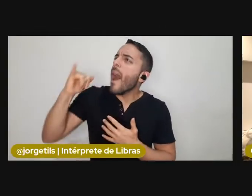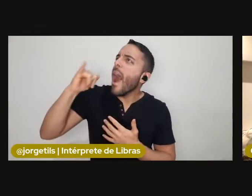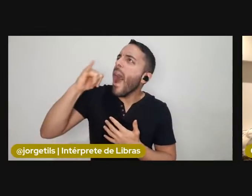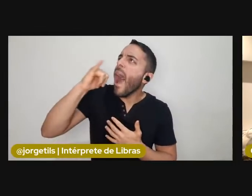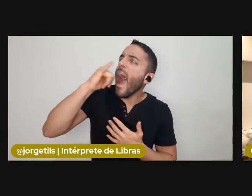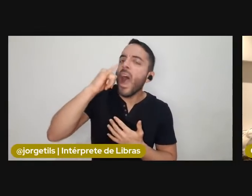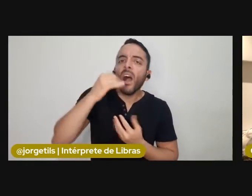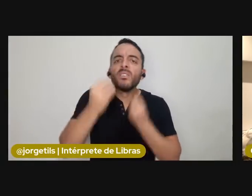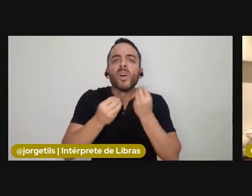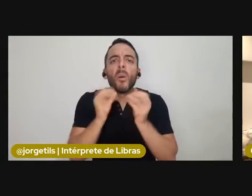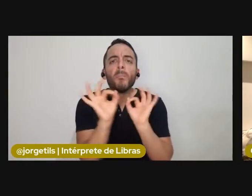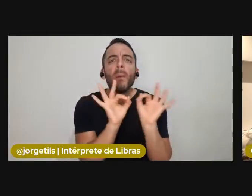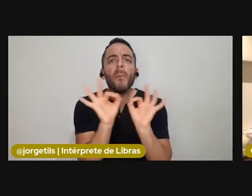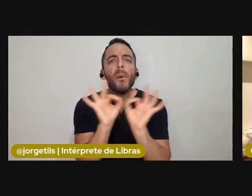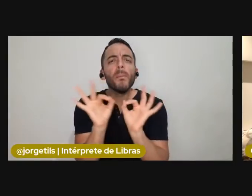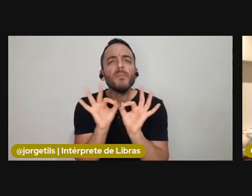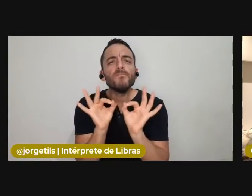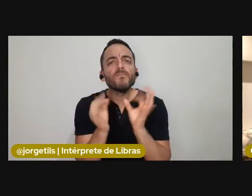de que